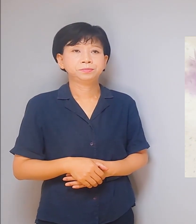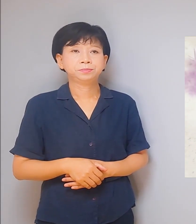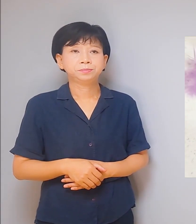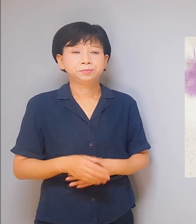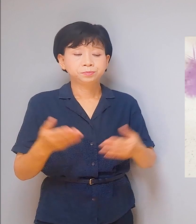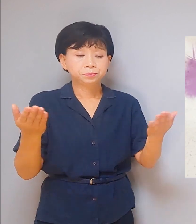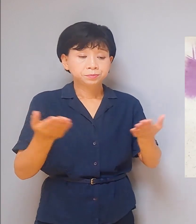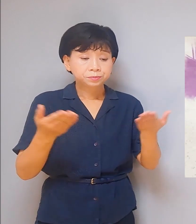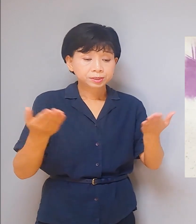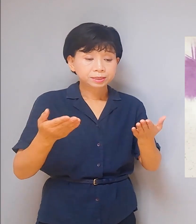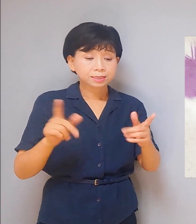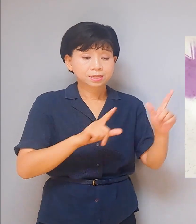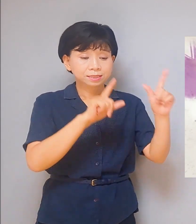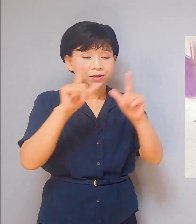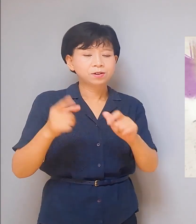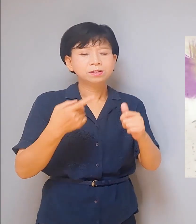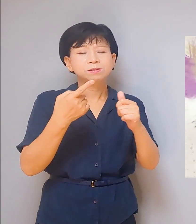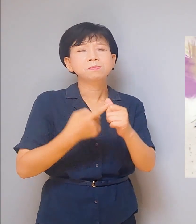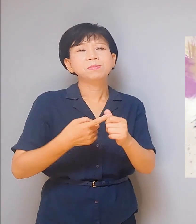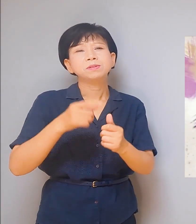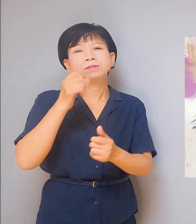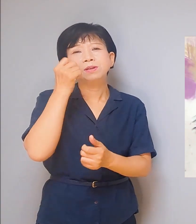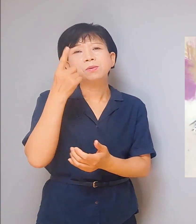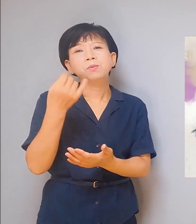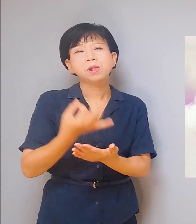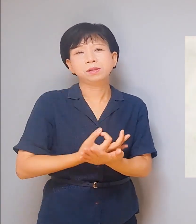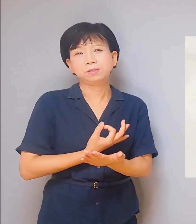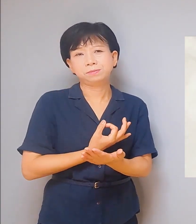직장 생활에서 받은 첫 월급,